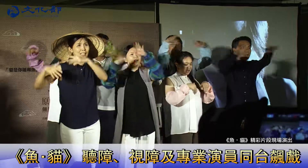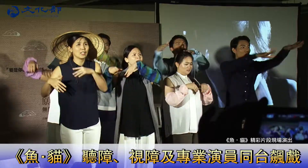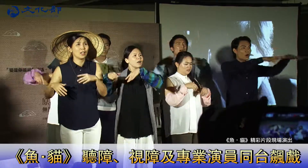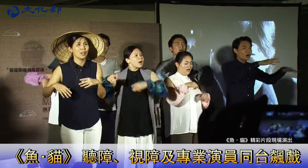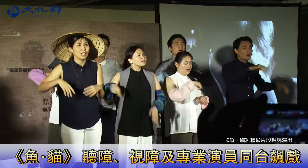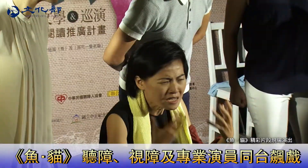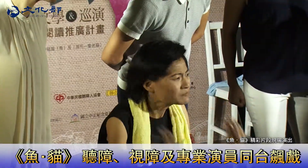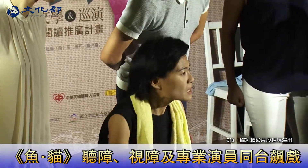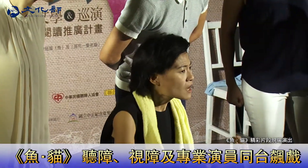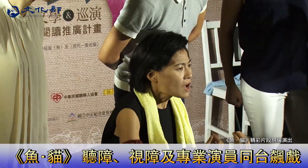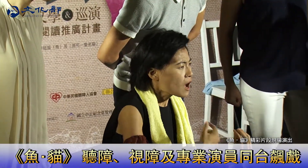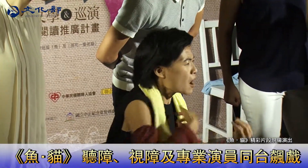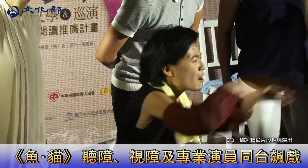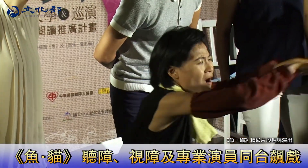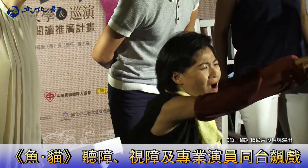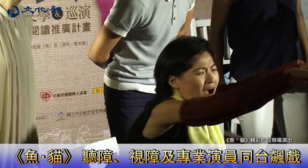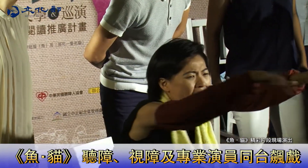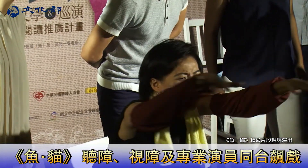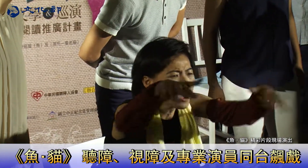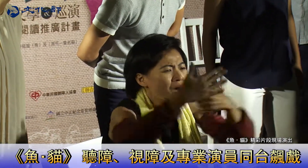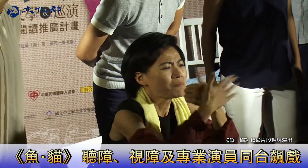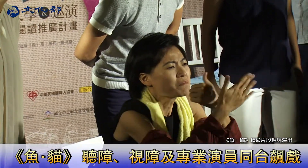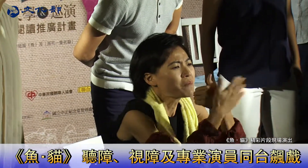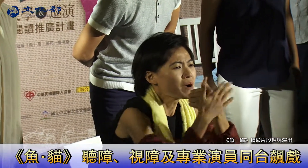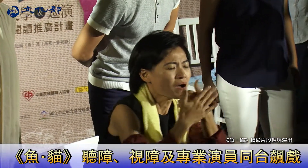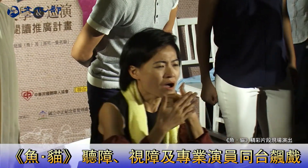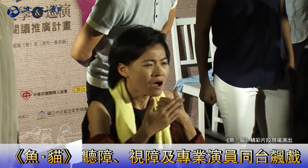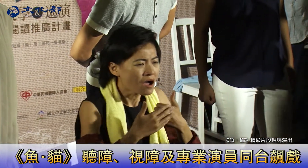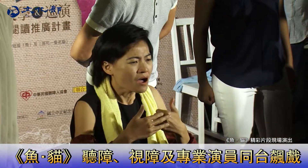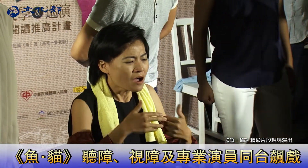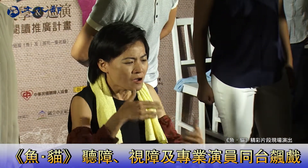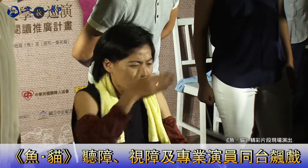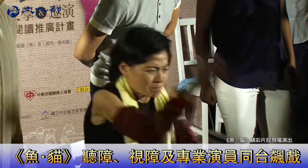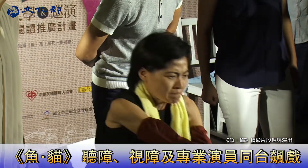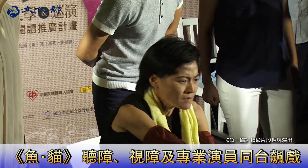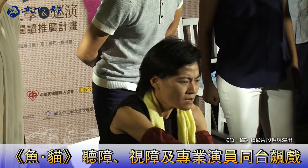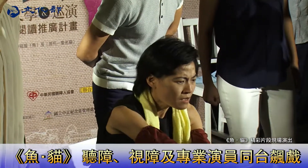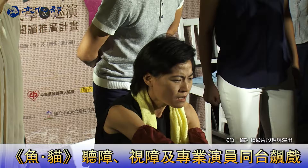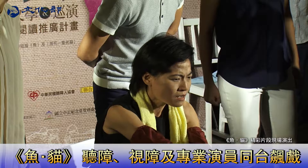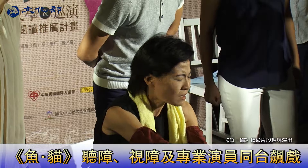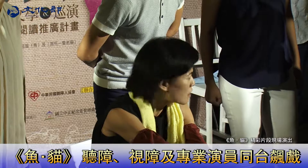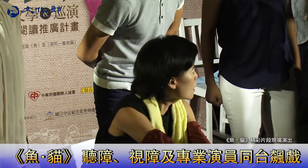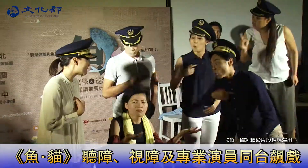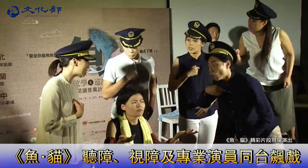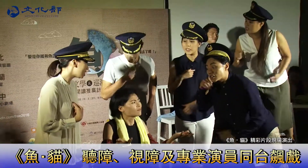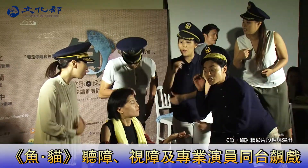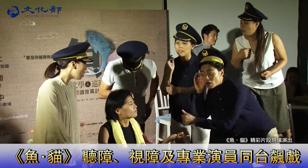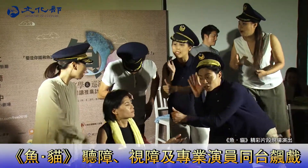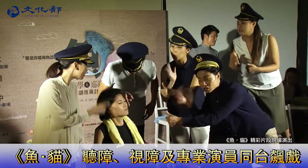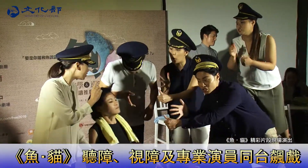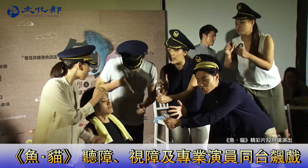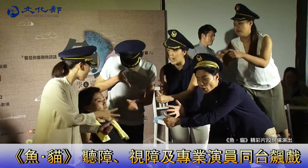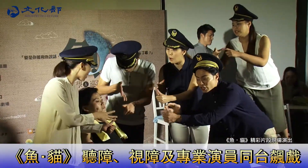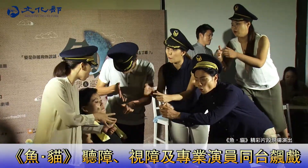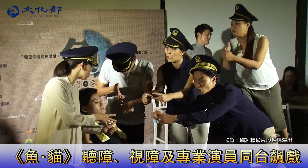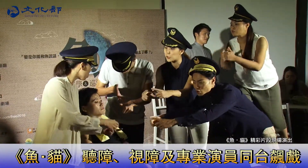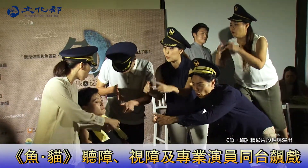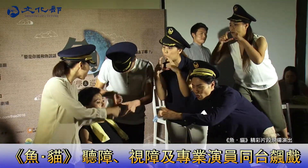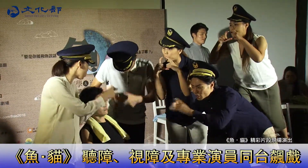带来本剧精彩片段，完整好戏将于9月起巡演，欢迎民众一同响应文化平权，更